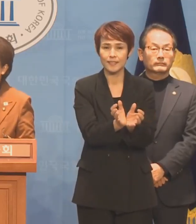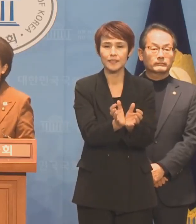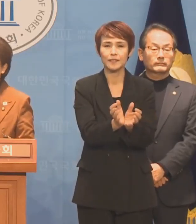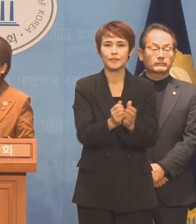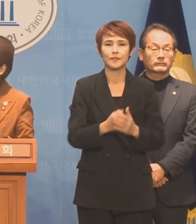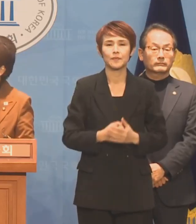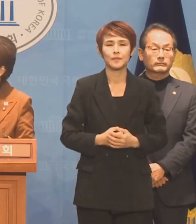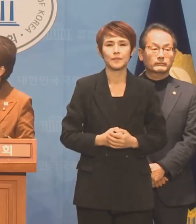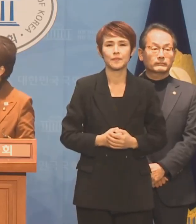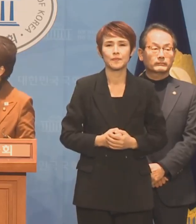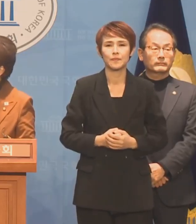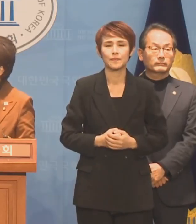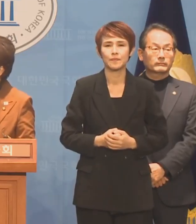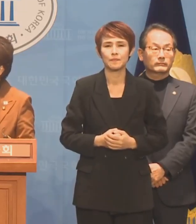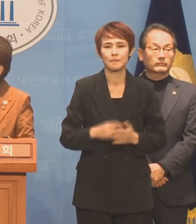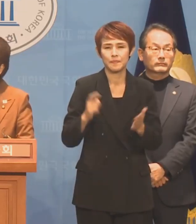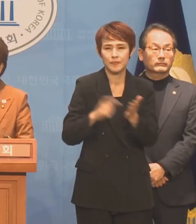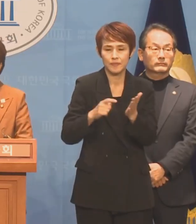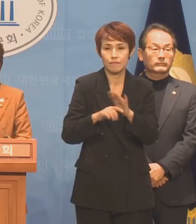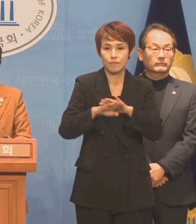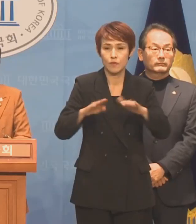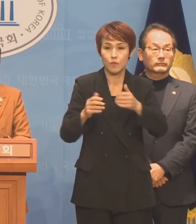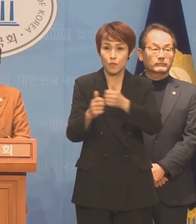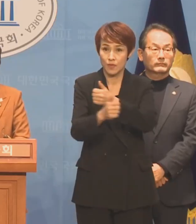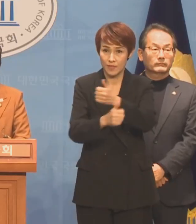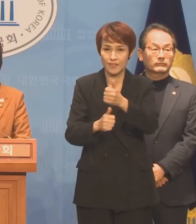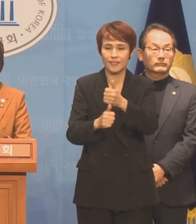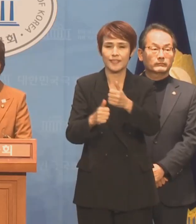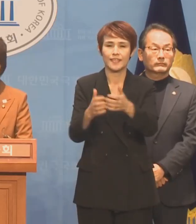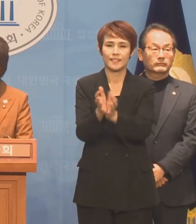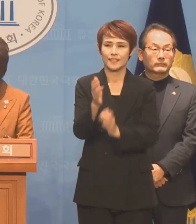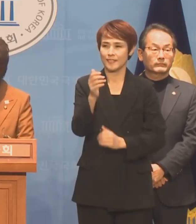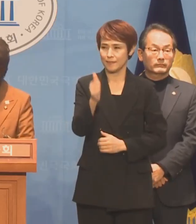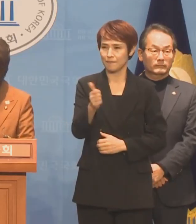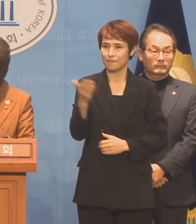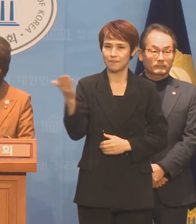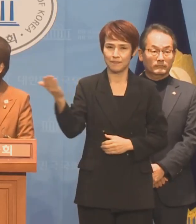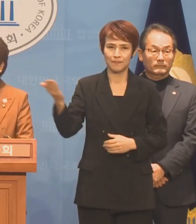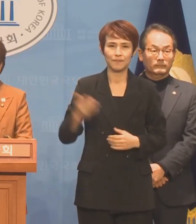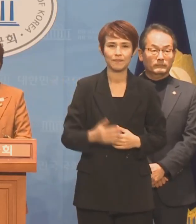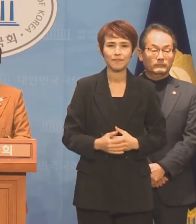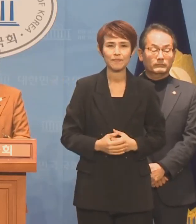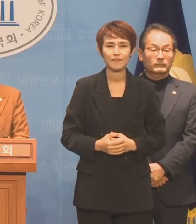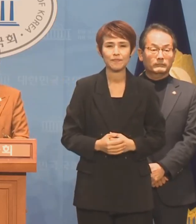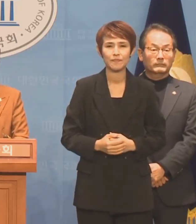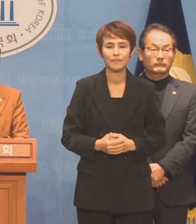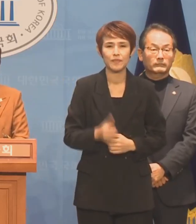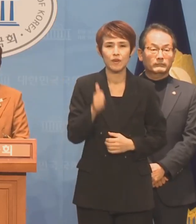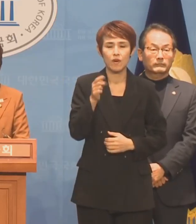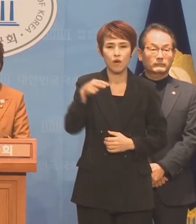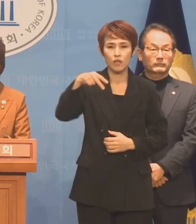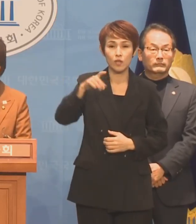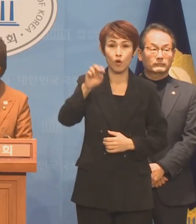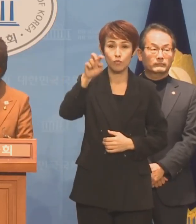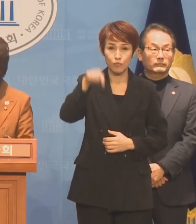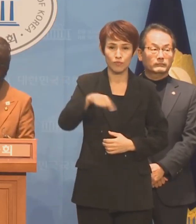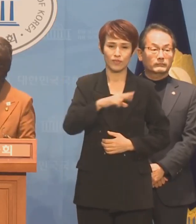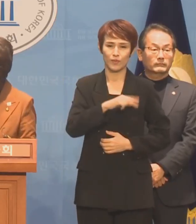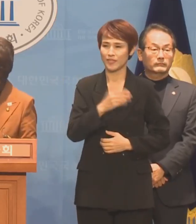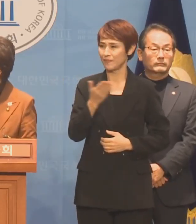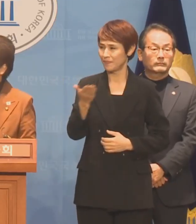기재위 간사님이신 정태호 의원님 모셨습니다. 그리고 허성모 의원님